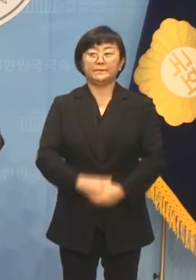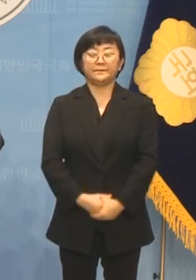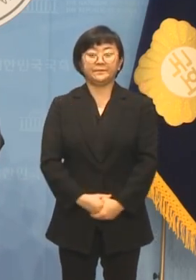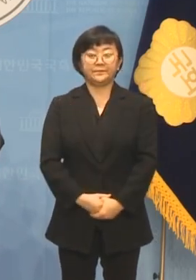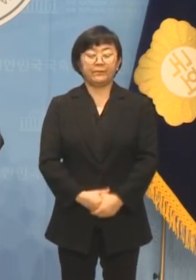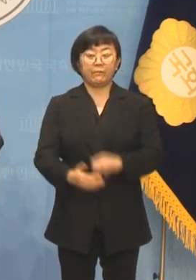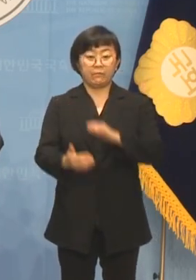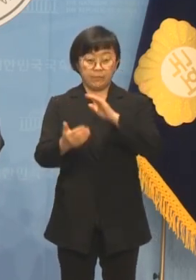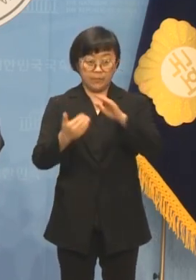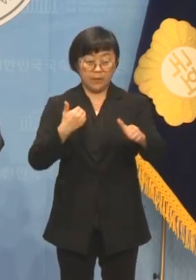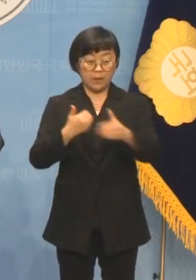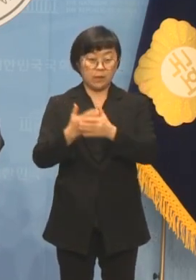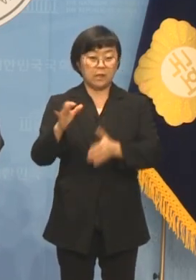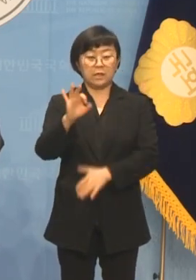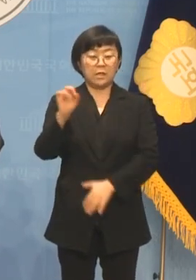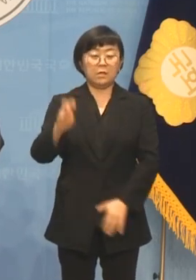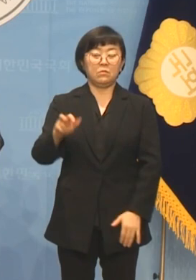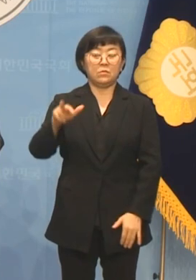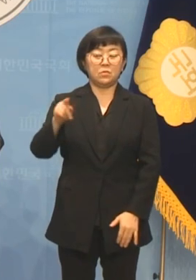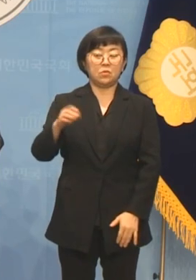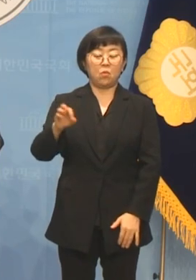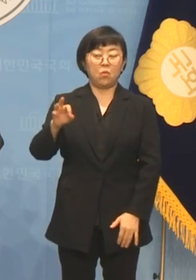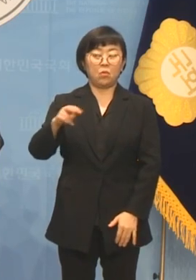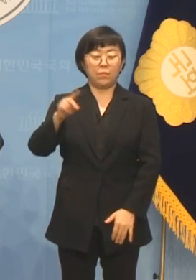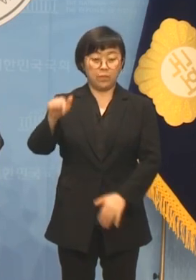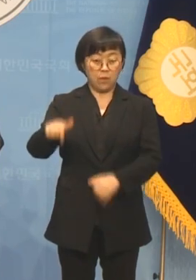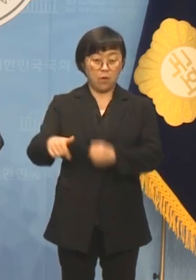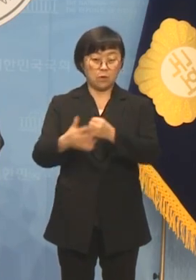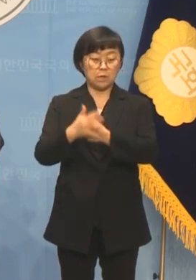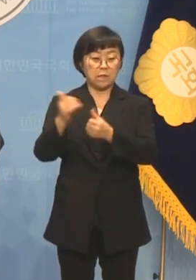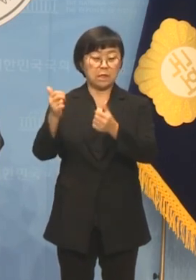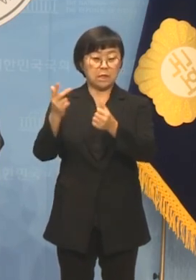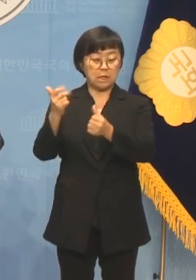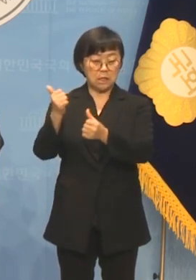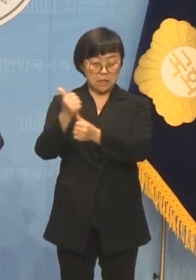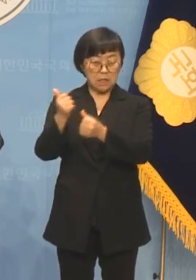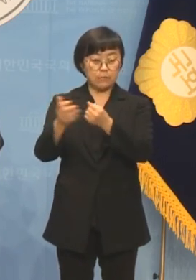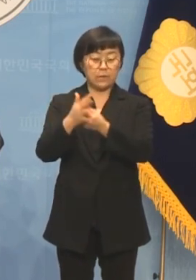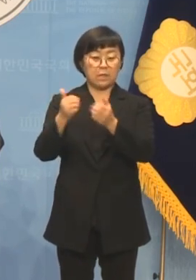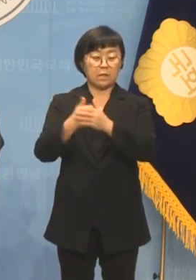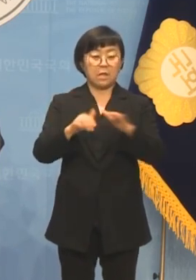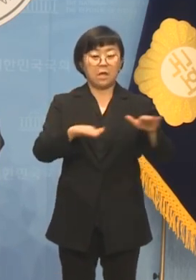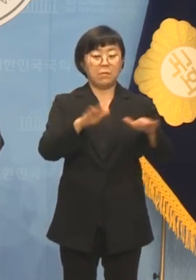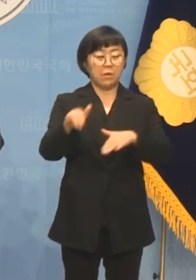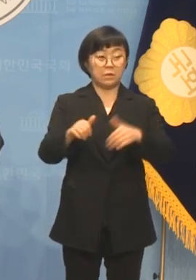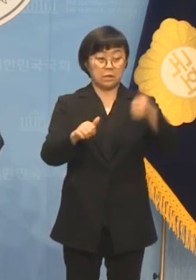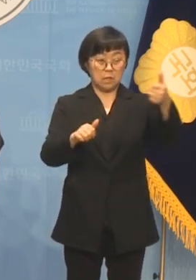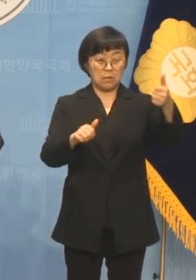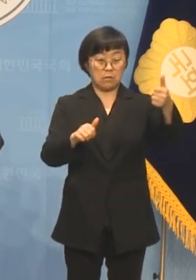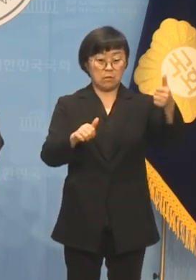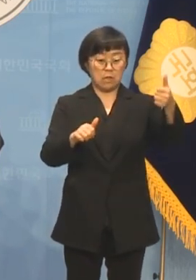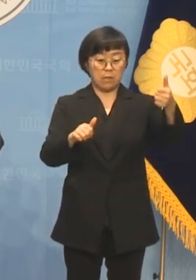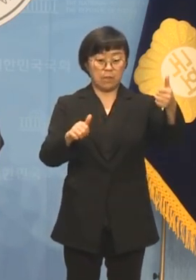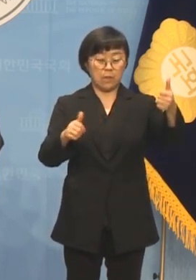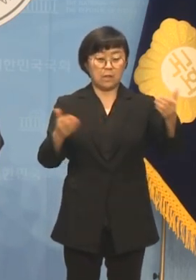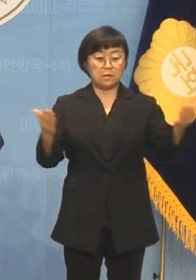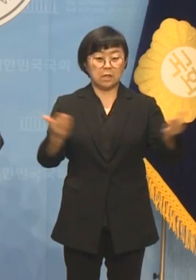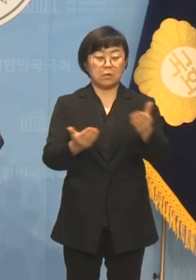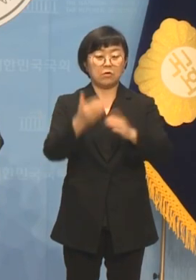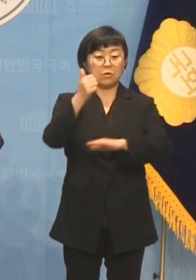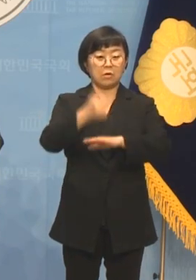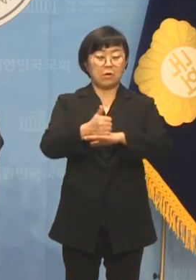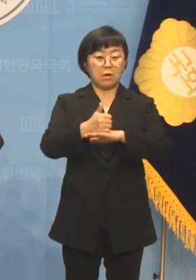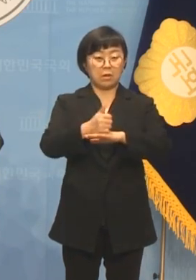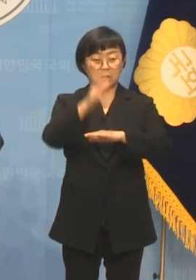이에 앞서 임종덕 당시 국가안보실 2차장과 해병대 사령관도 이 사건 수사 결과가